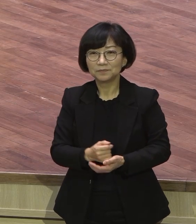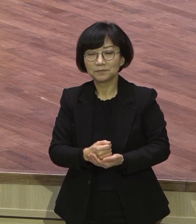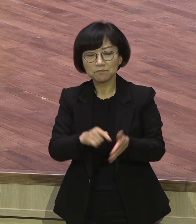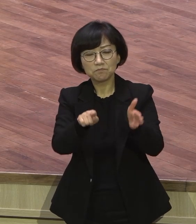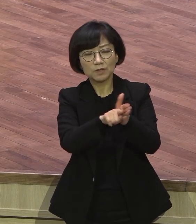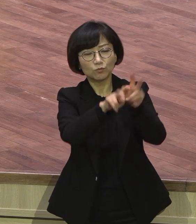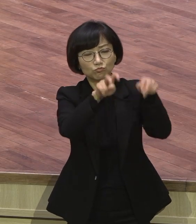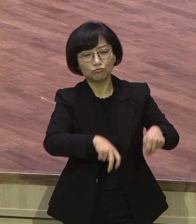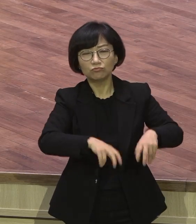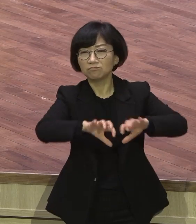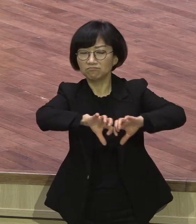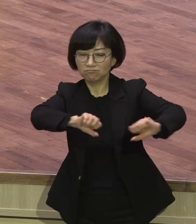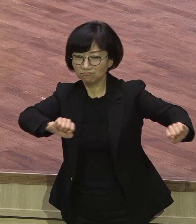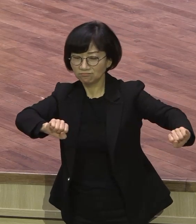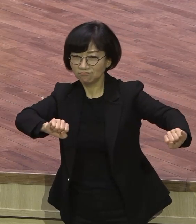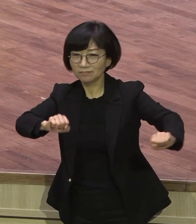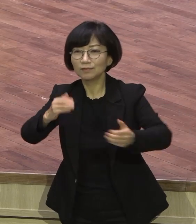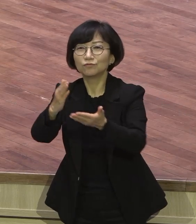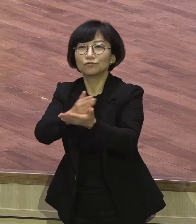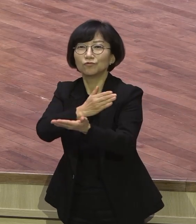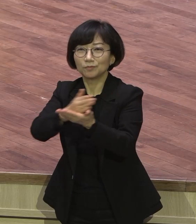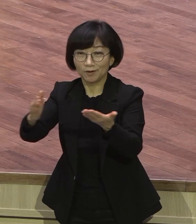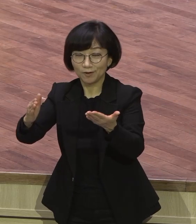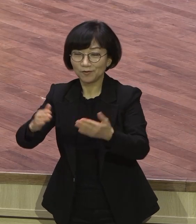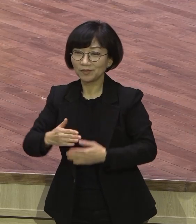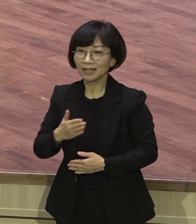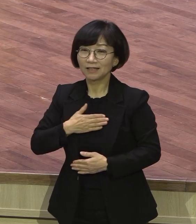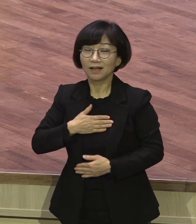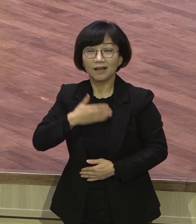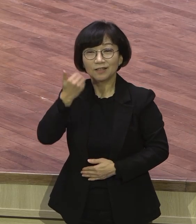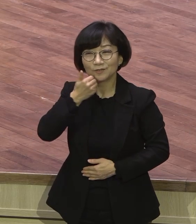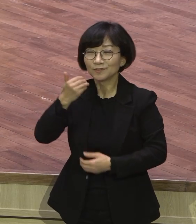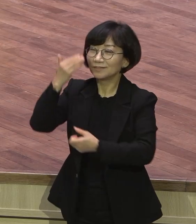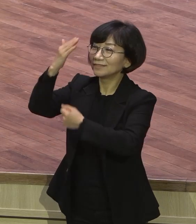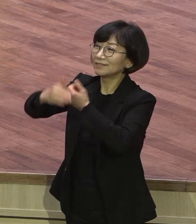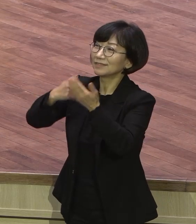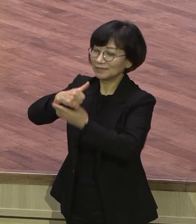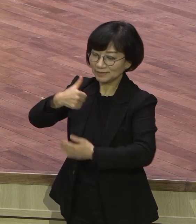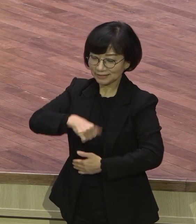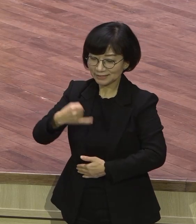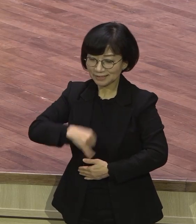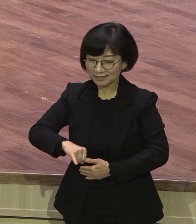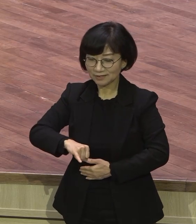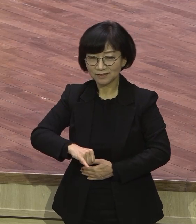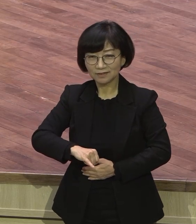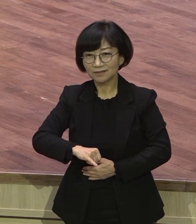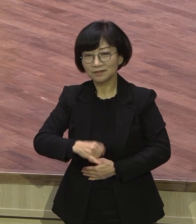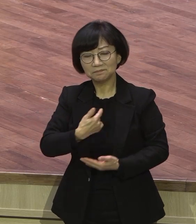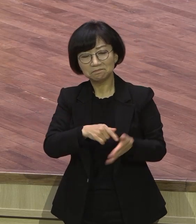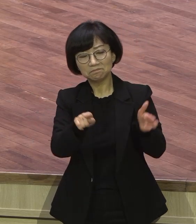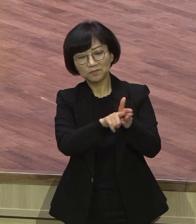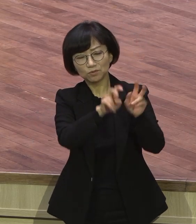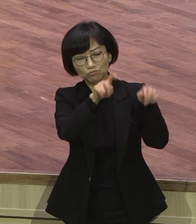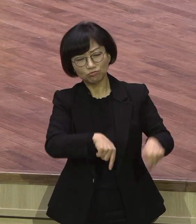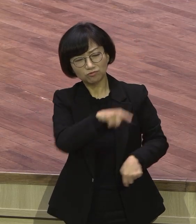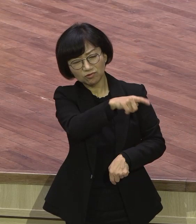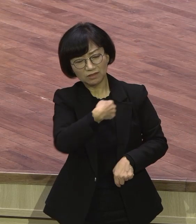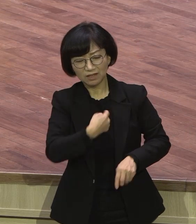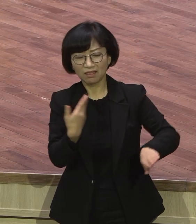나는 구별되었다 나 하나님의 자녀다 나는 천국 백성이다 세상 달라 그리고 나와야 돼요